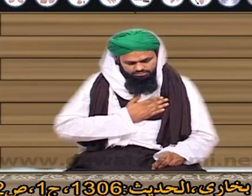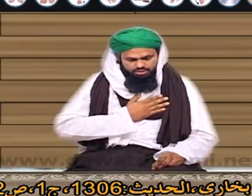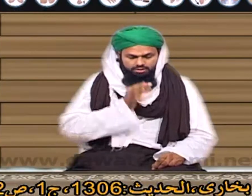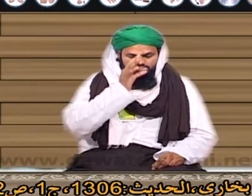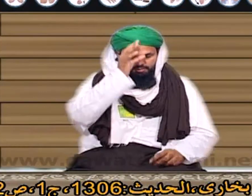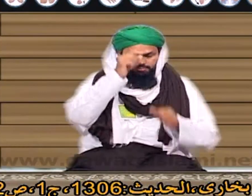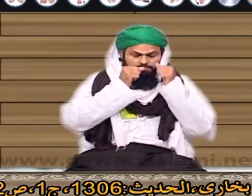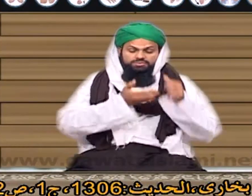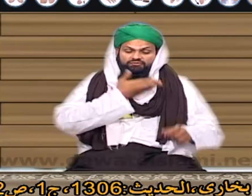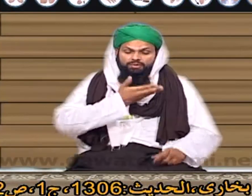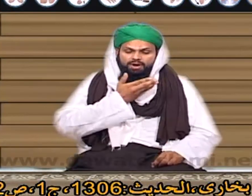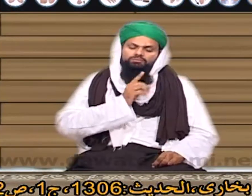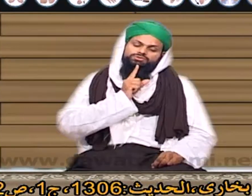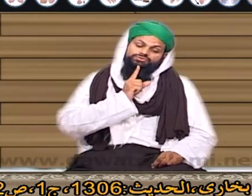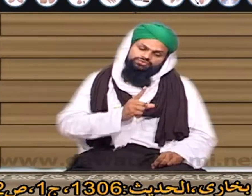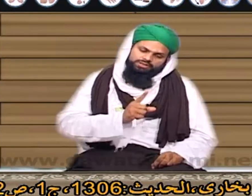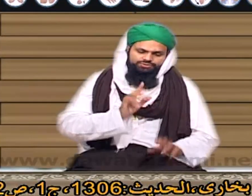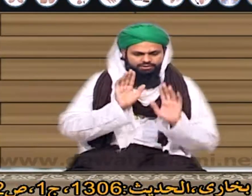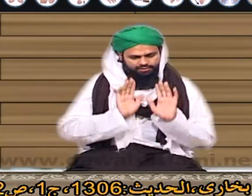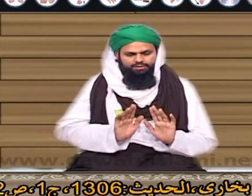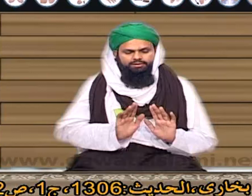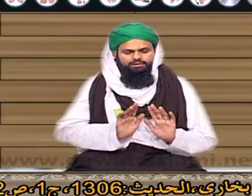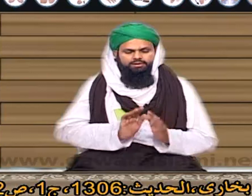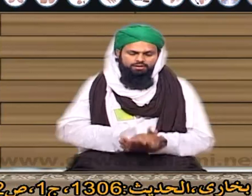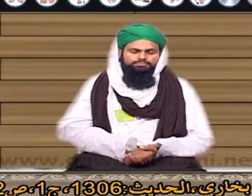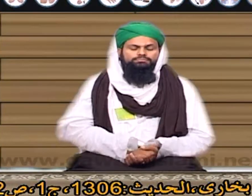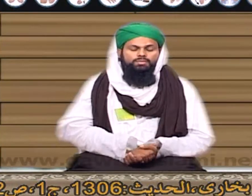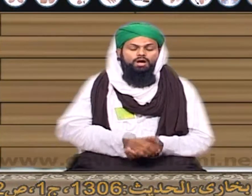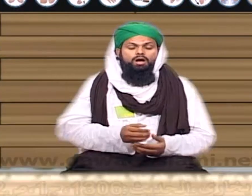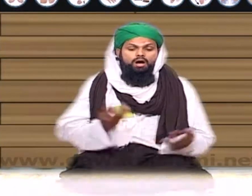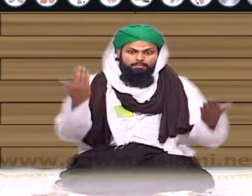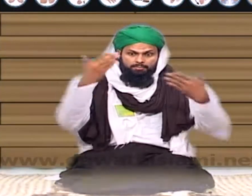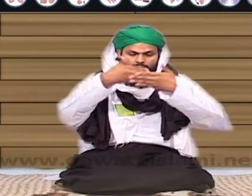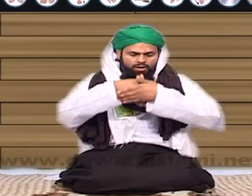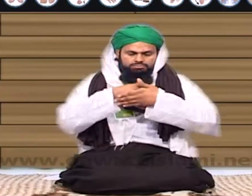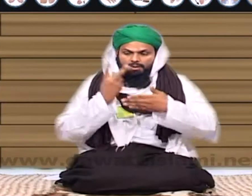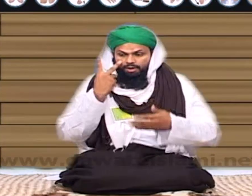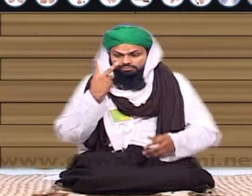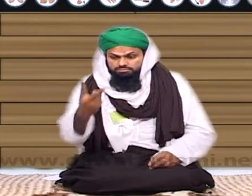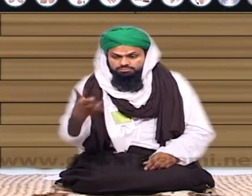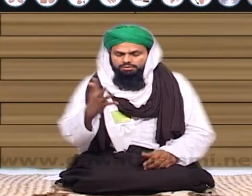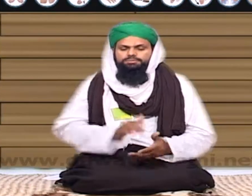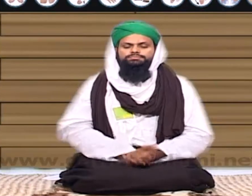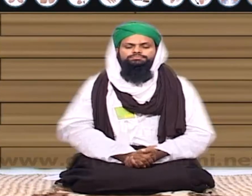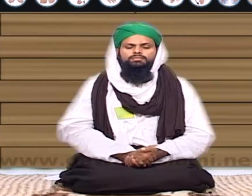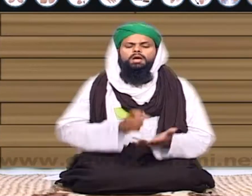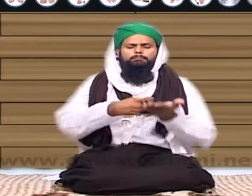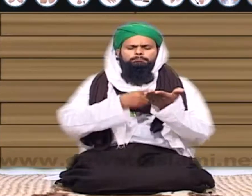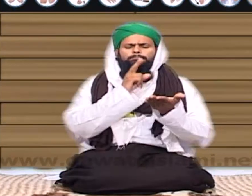آمنا وصدقنا، جو سرکار نے فرمایا وہ حق ہے صلی اللہ علیہ وسلم۔ تو یہ برزخ ہمیں نظر نہیں آتا۔ اب مثال